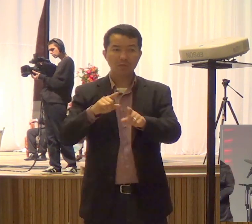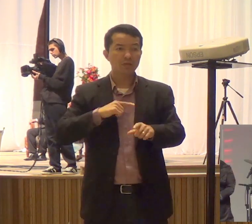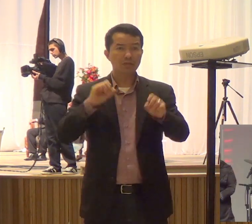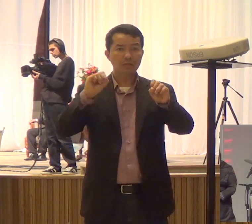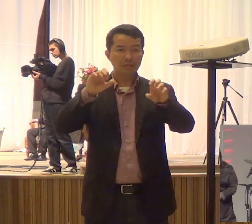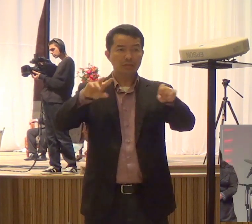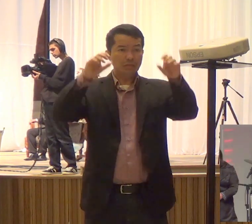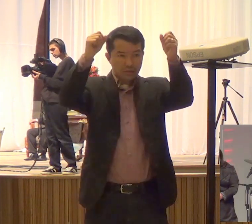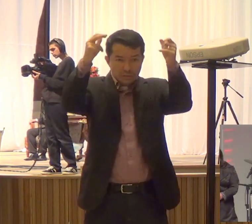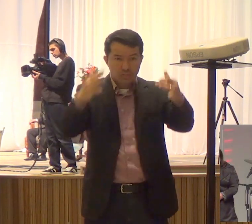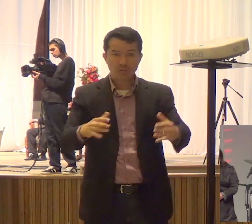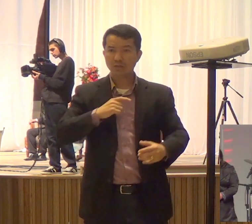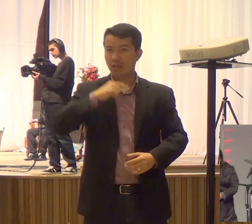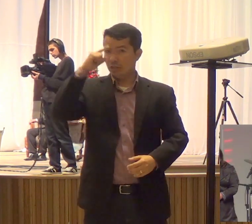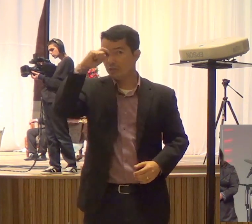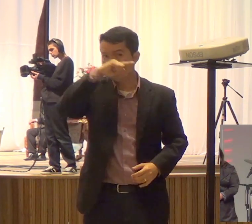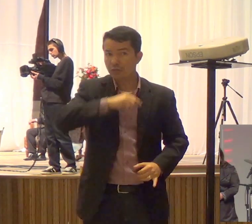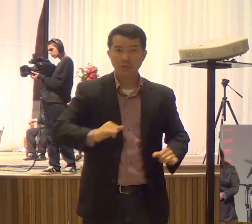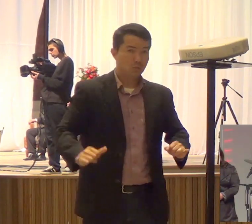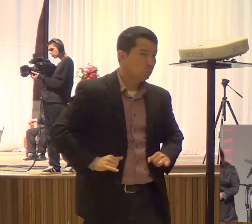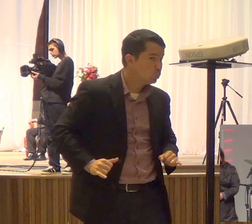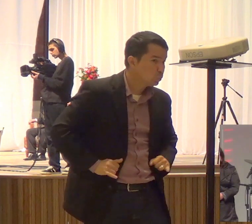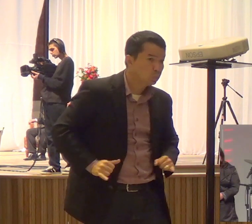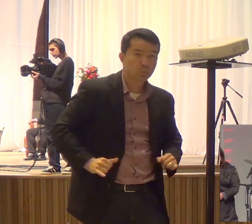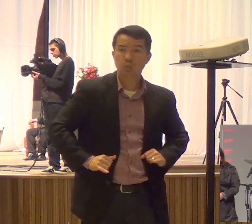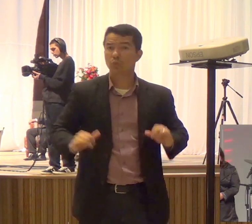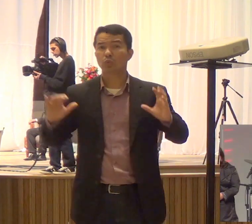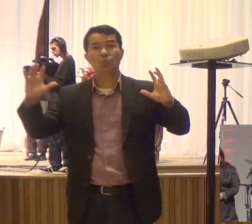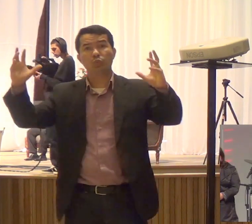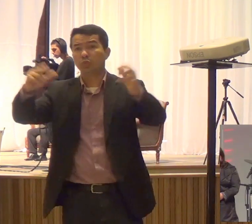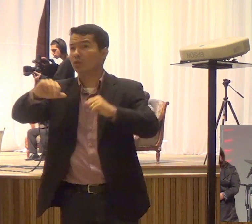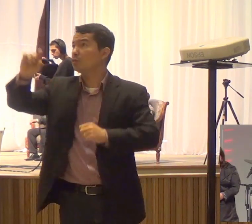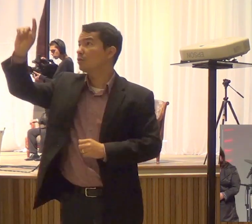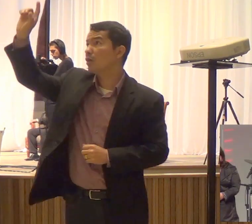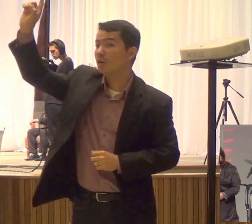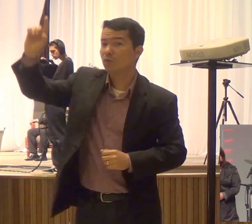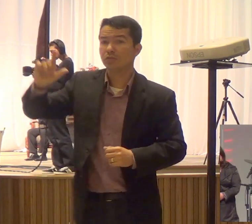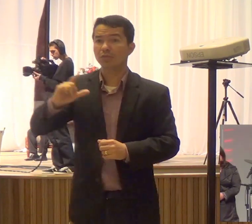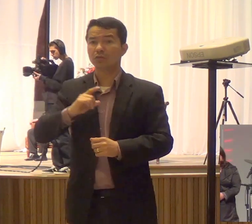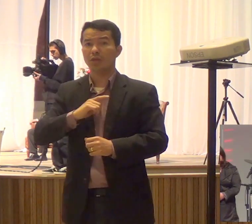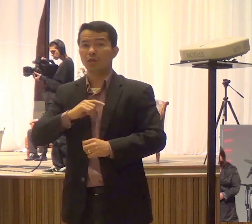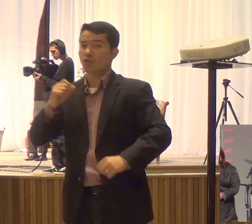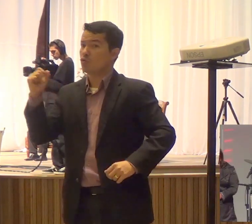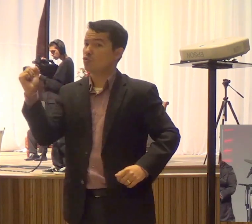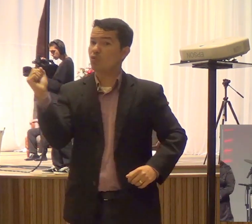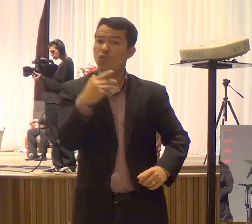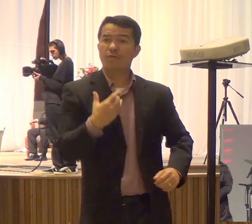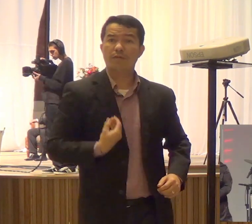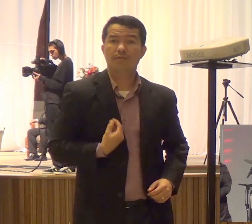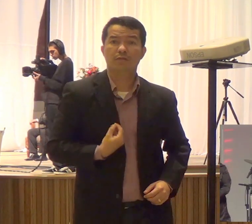apesar das dificuldades, apesar do sofrimento, o Deus de Israel tem novidade de vida para mim e para